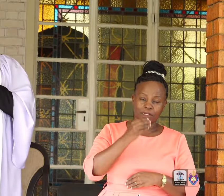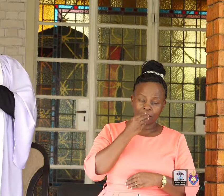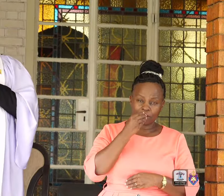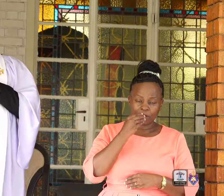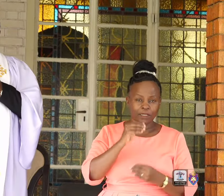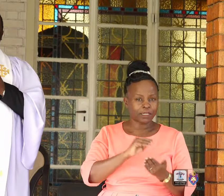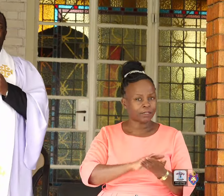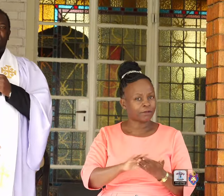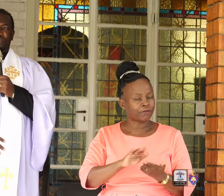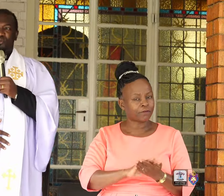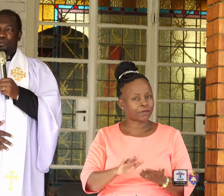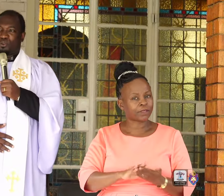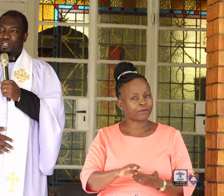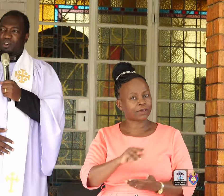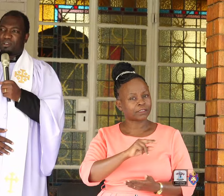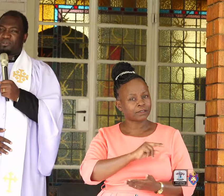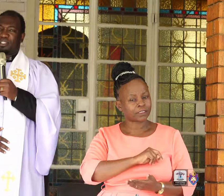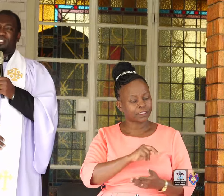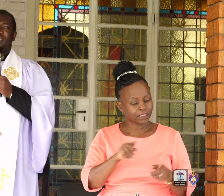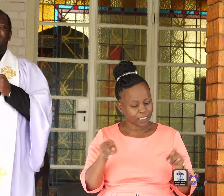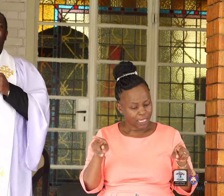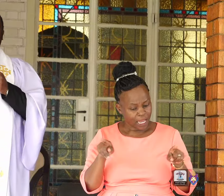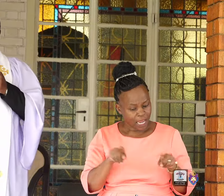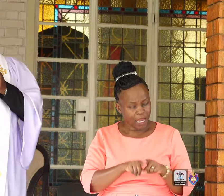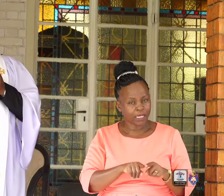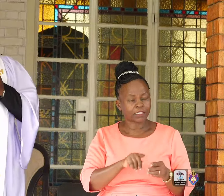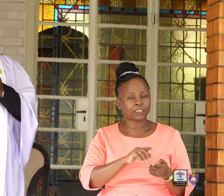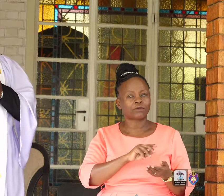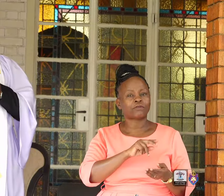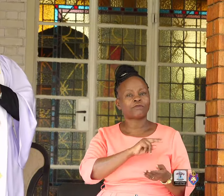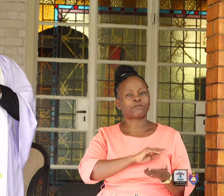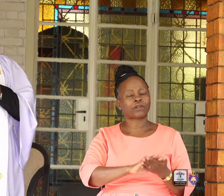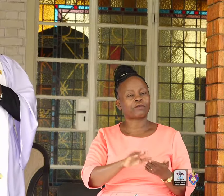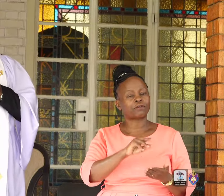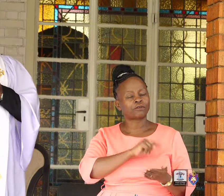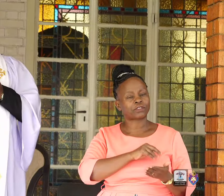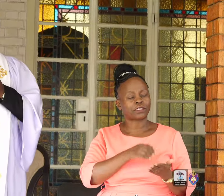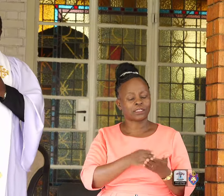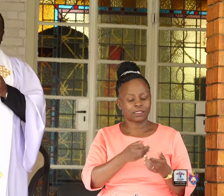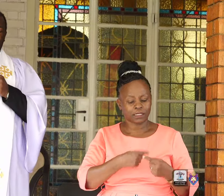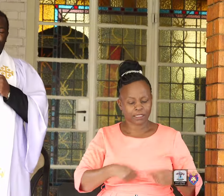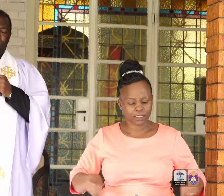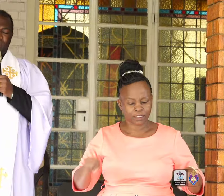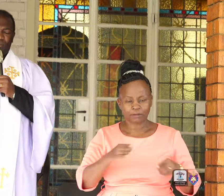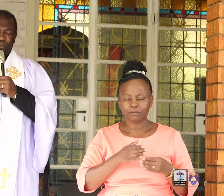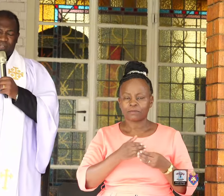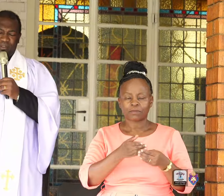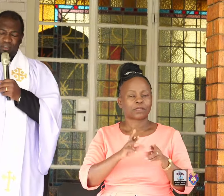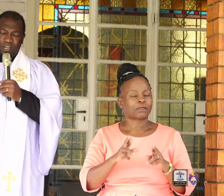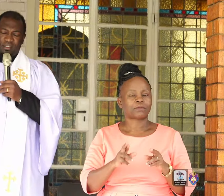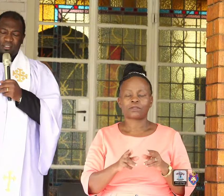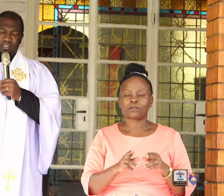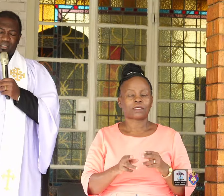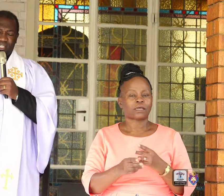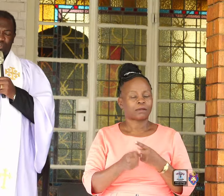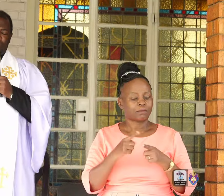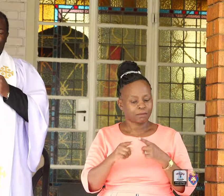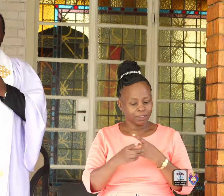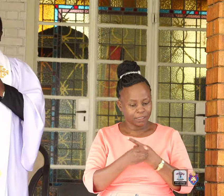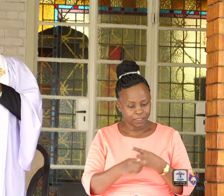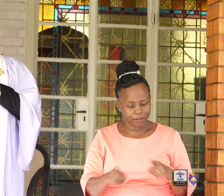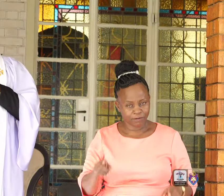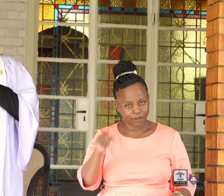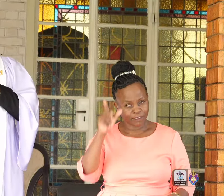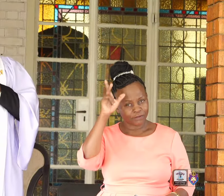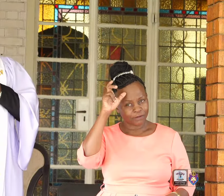leero, otusonyiwe okwonoona kwaffe nga naffe bwe tusonyiwa abatwonoona, totutwala mu kukemebwa, naye tulokole